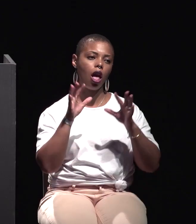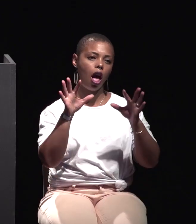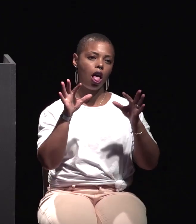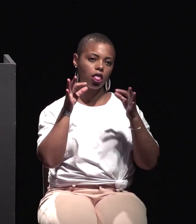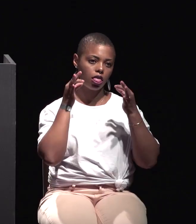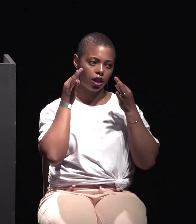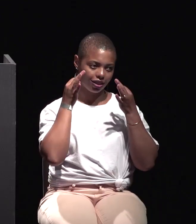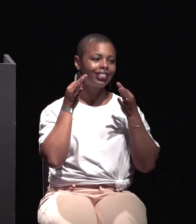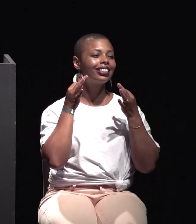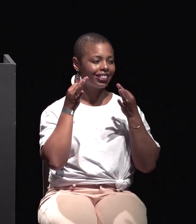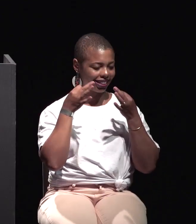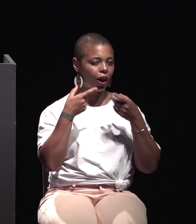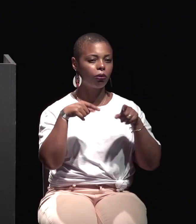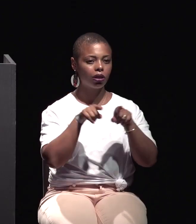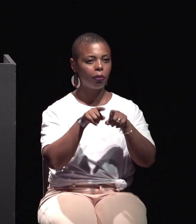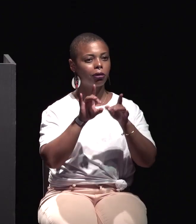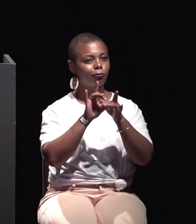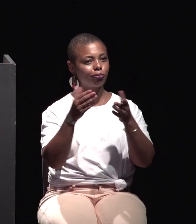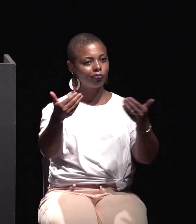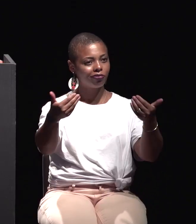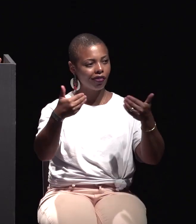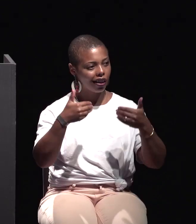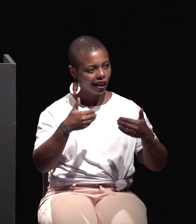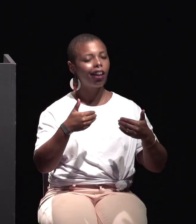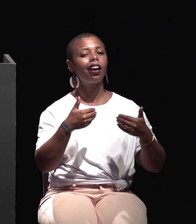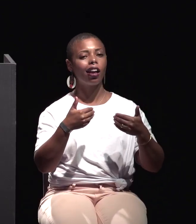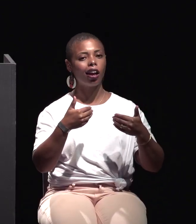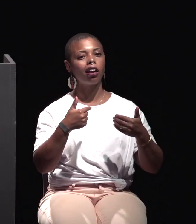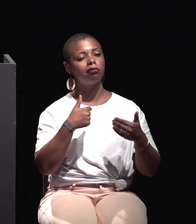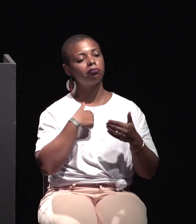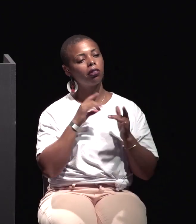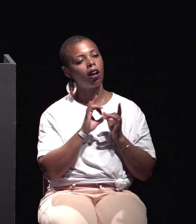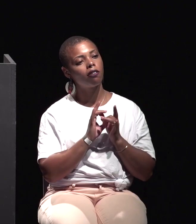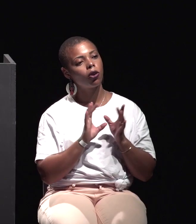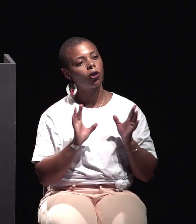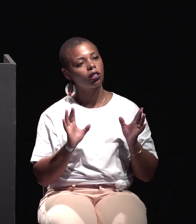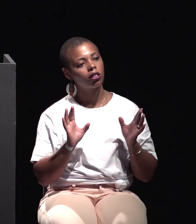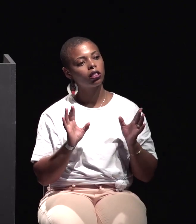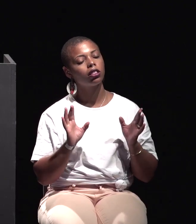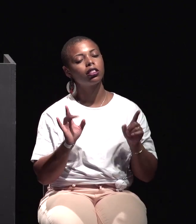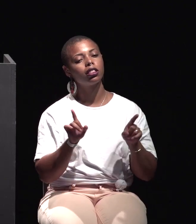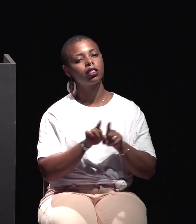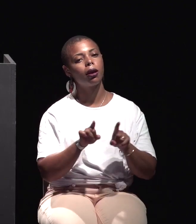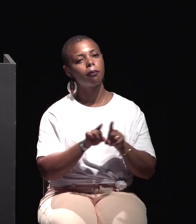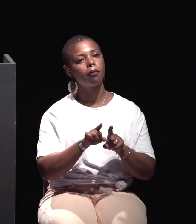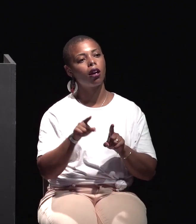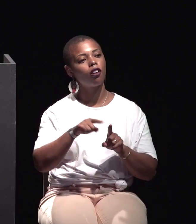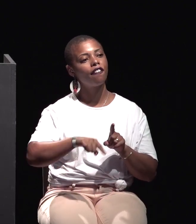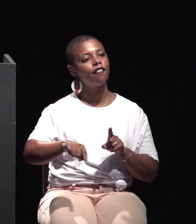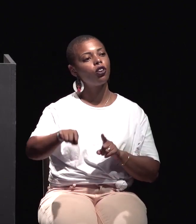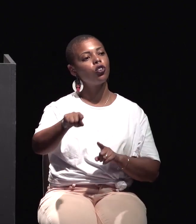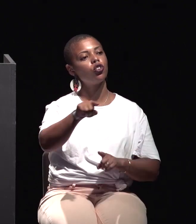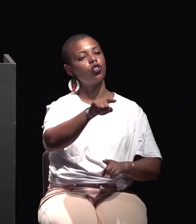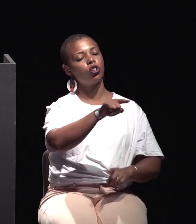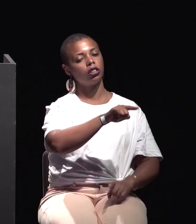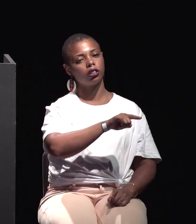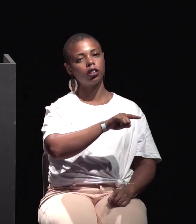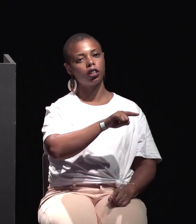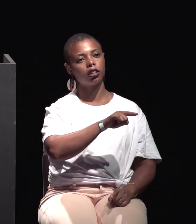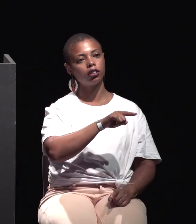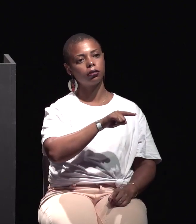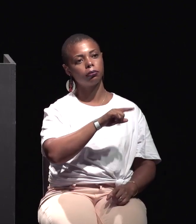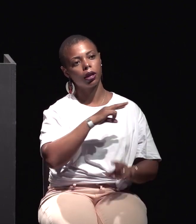atenção, pela disponibilidade e fico à vontade, fico à disposição de vocês para que a